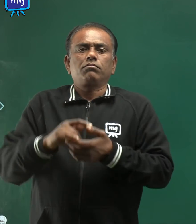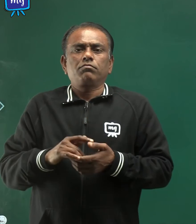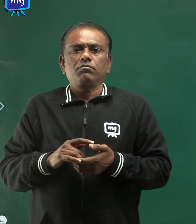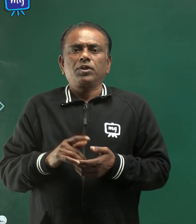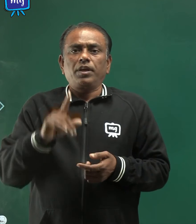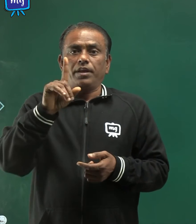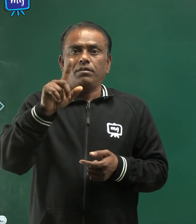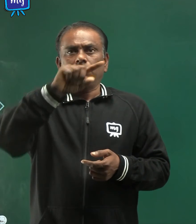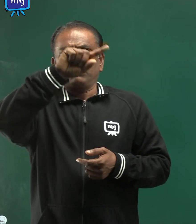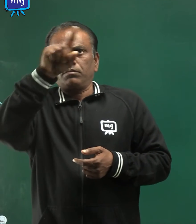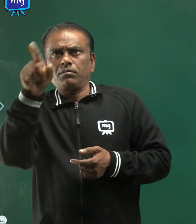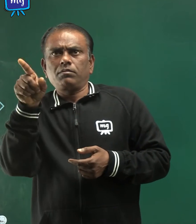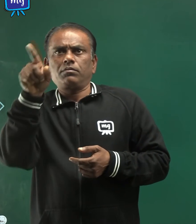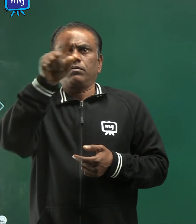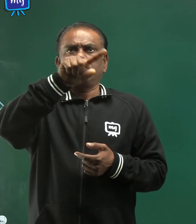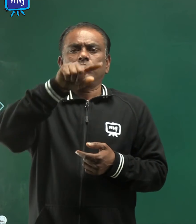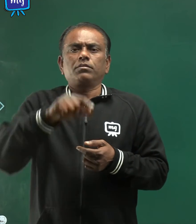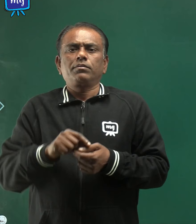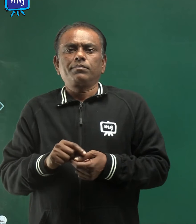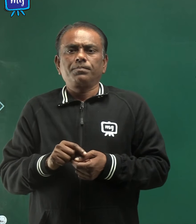एक चाप खींचेंगे।